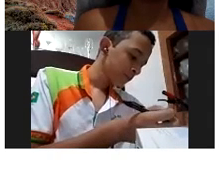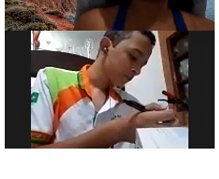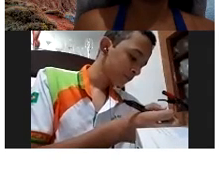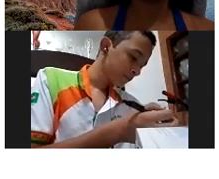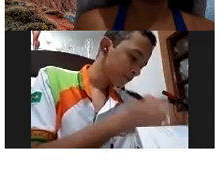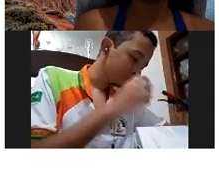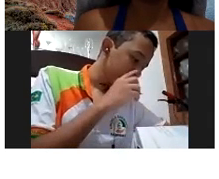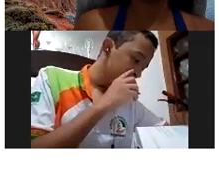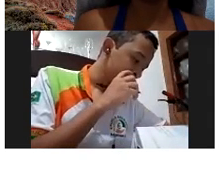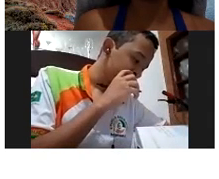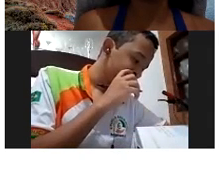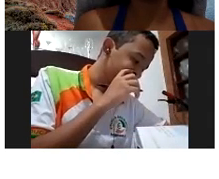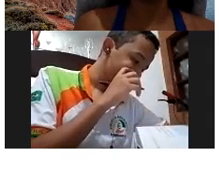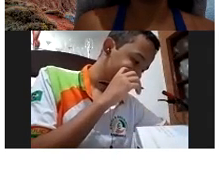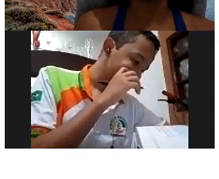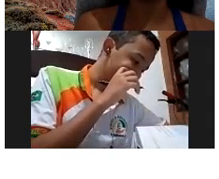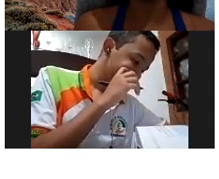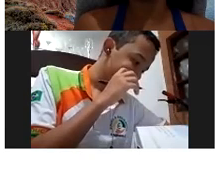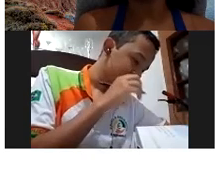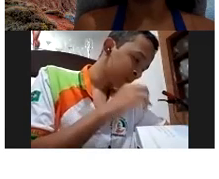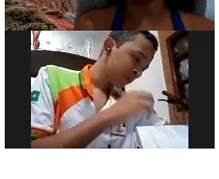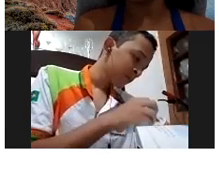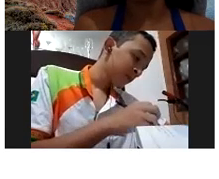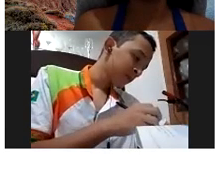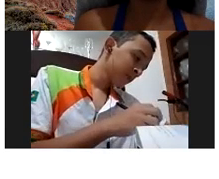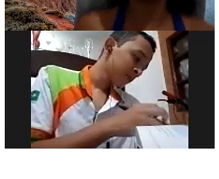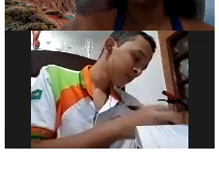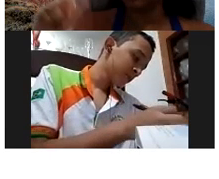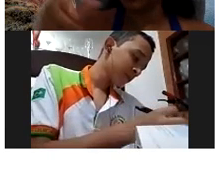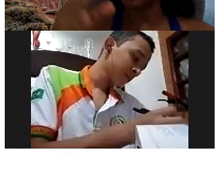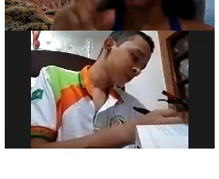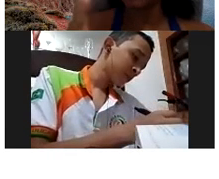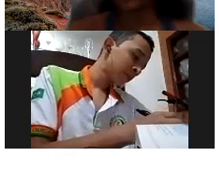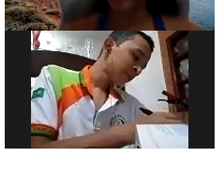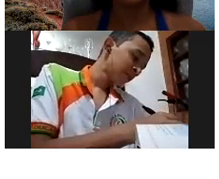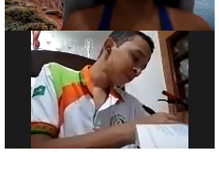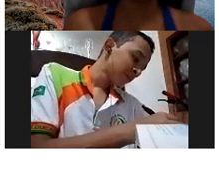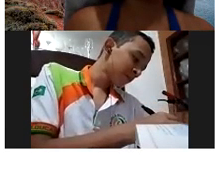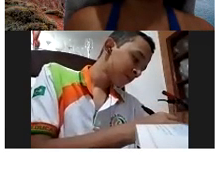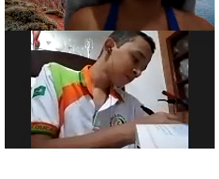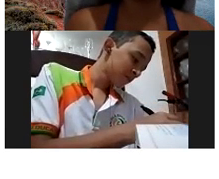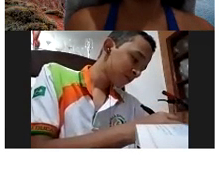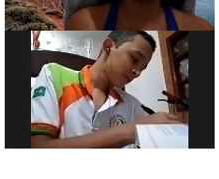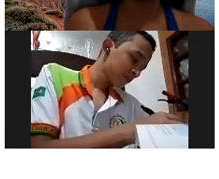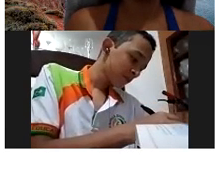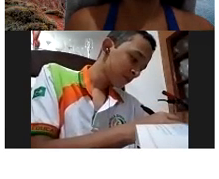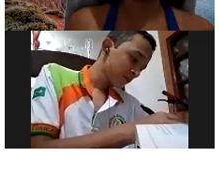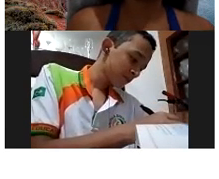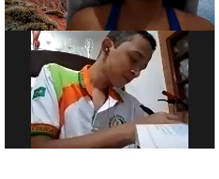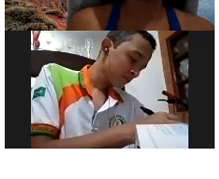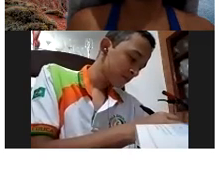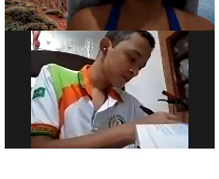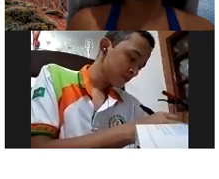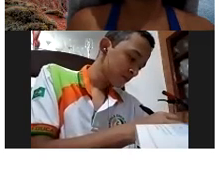que eram negativos que era o CLN ó Eles continuam vindo em segundo lugar só que trocaram de casada como se fosse Ana